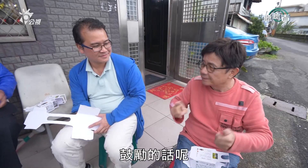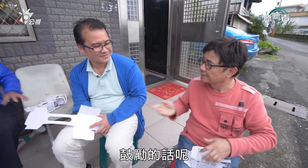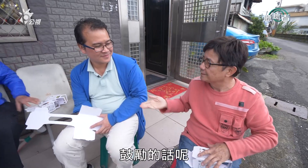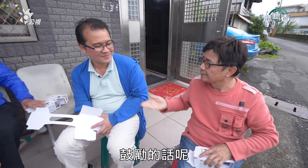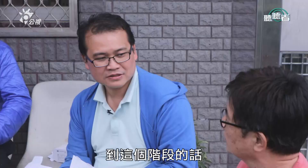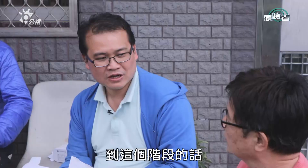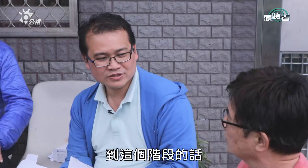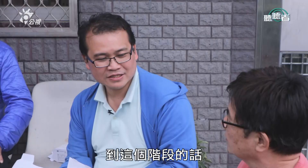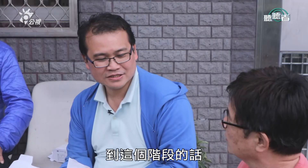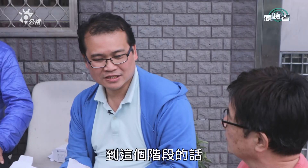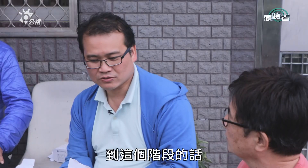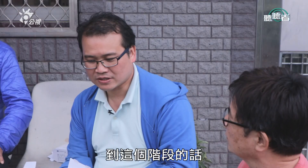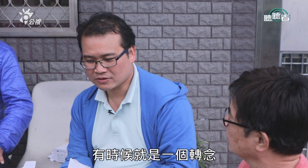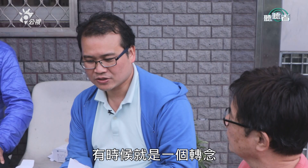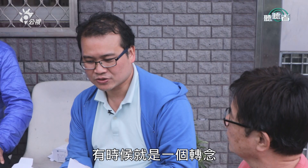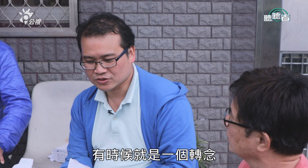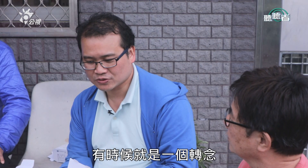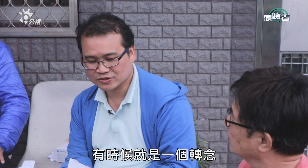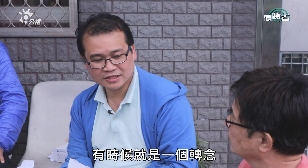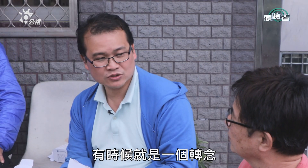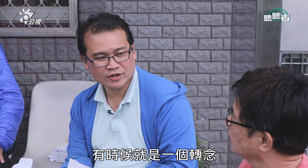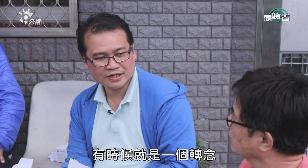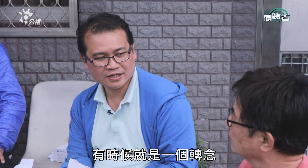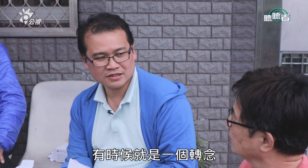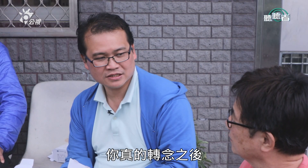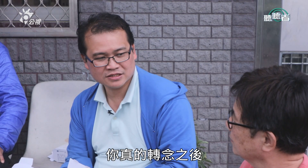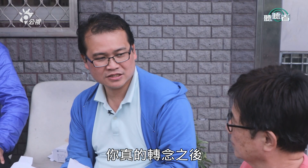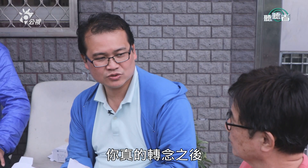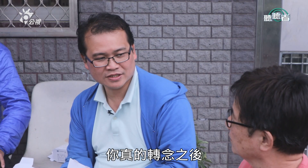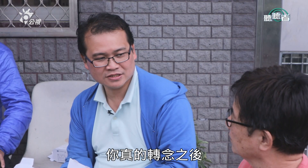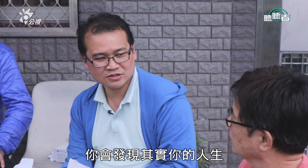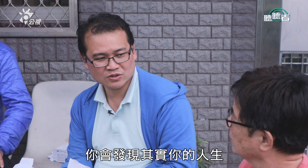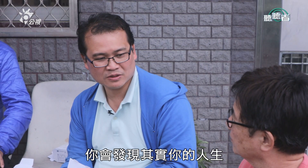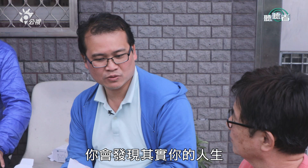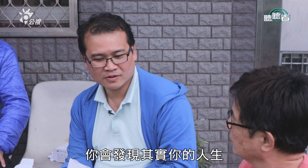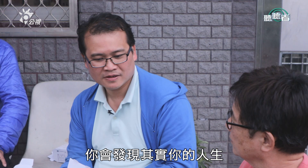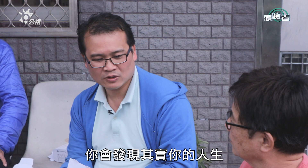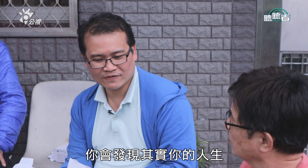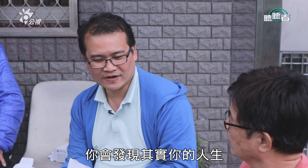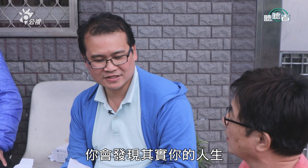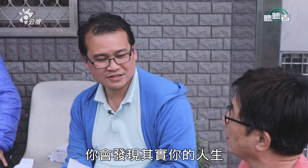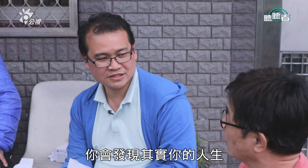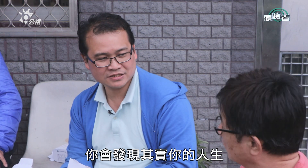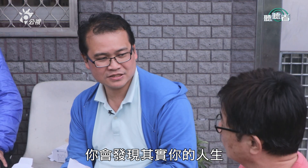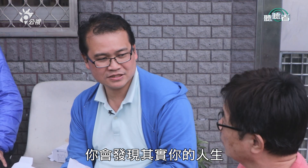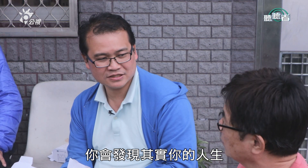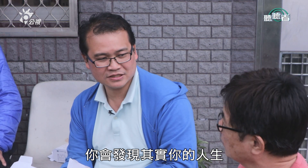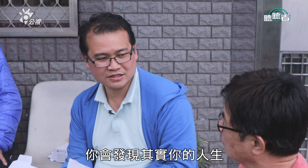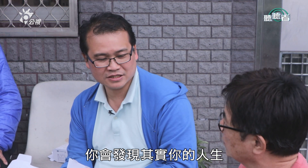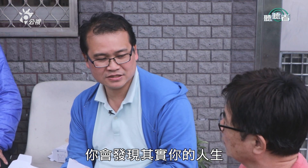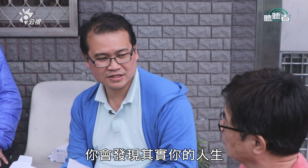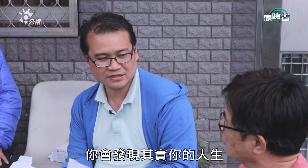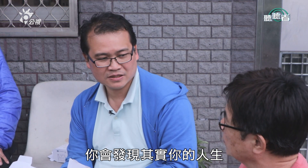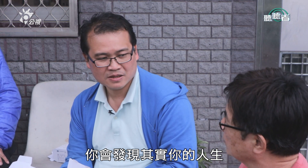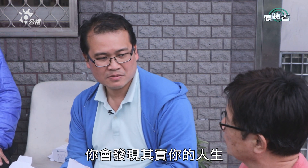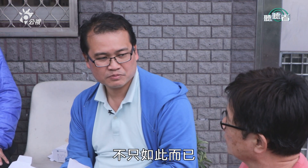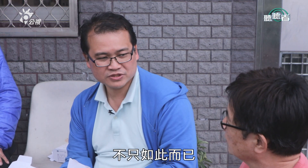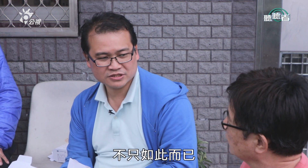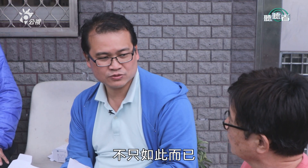呢？ 到这个阶段的话，有时候就是一个转念。你真的转念之后，你会发现，其实你的人生不止如